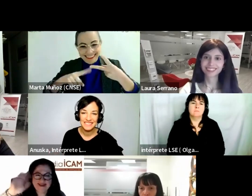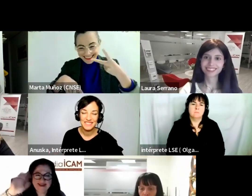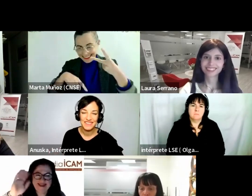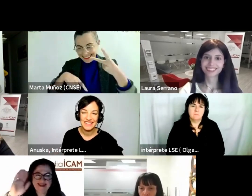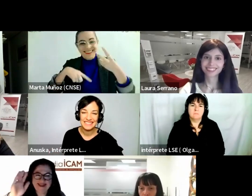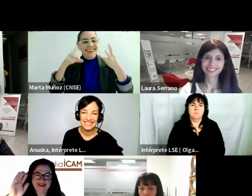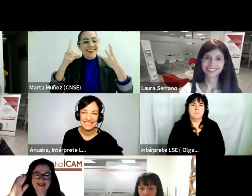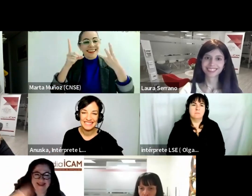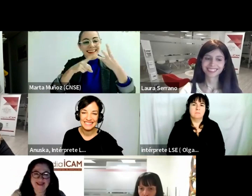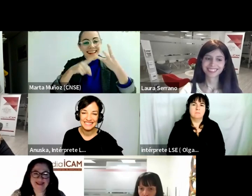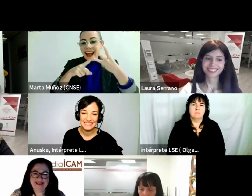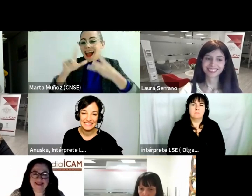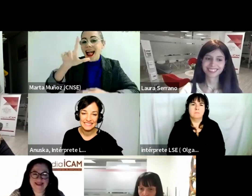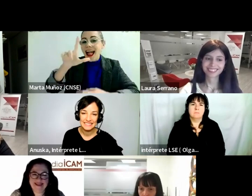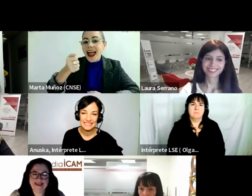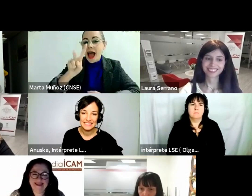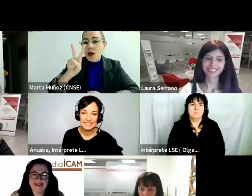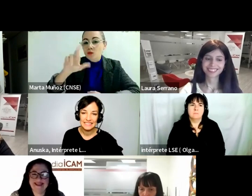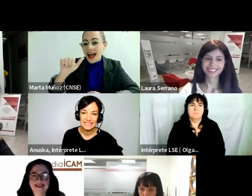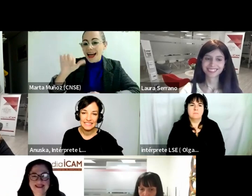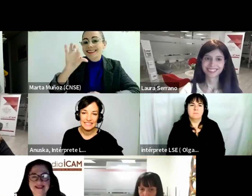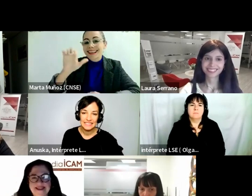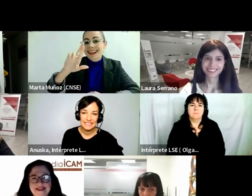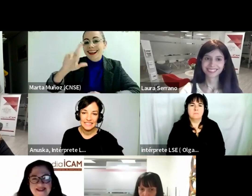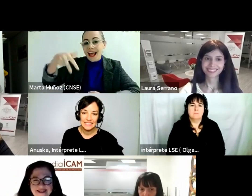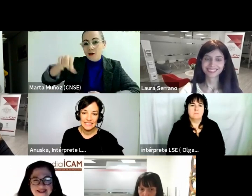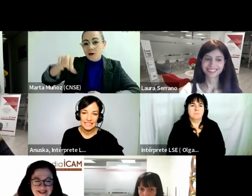gafas? Hola, ¿qué tal?